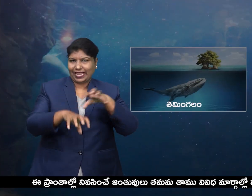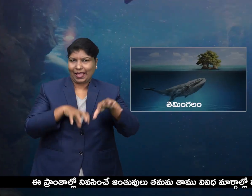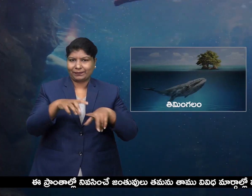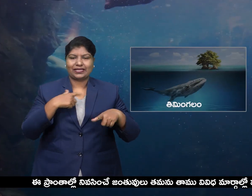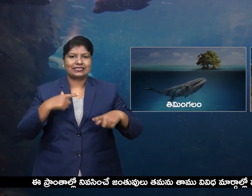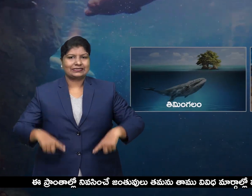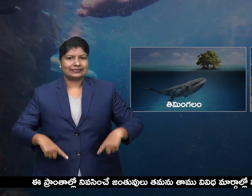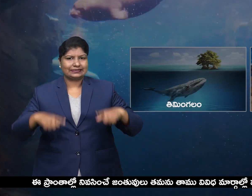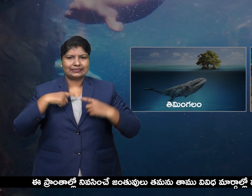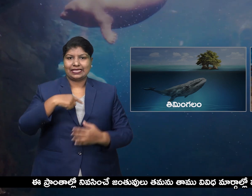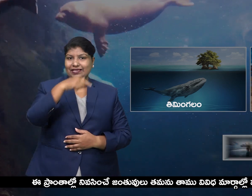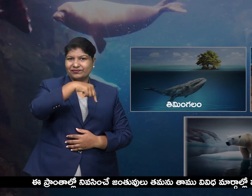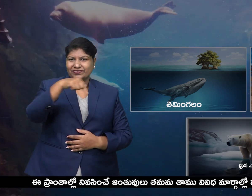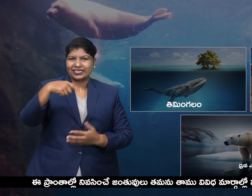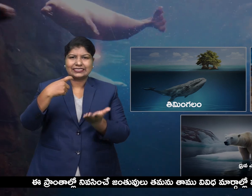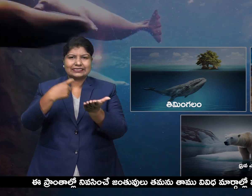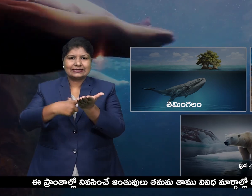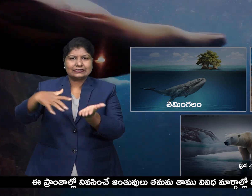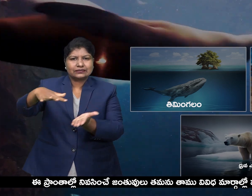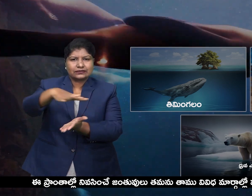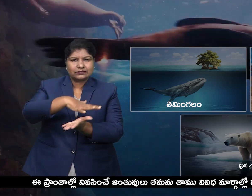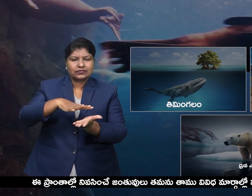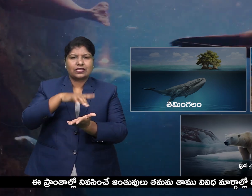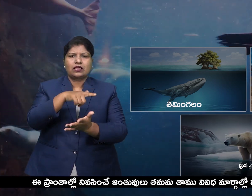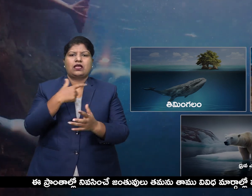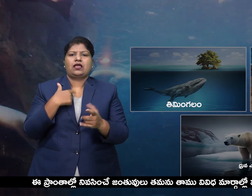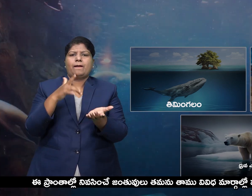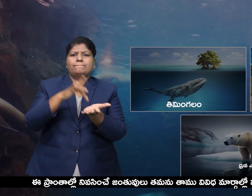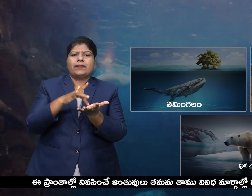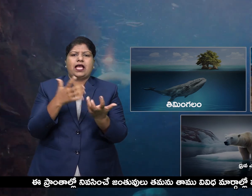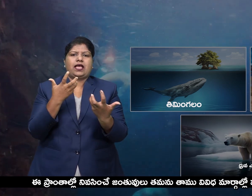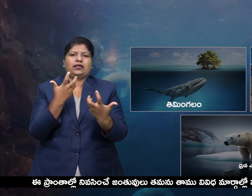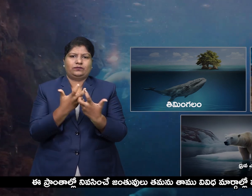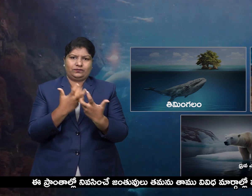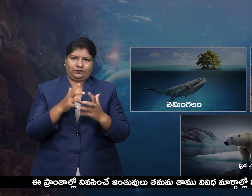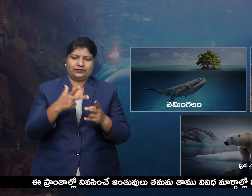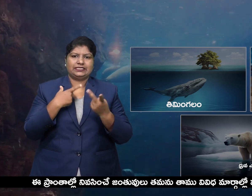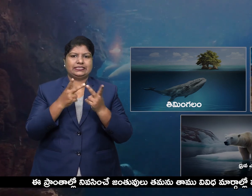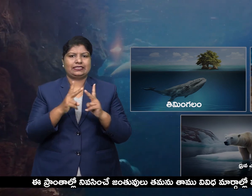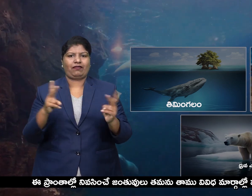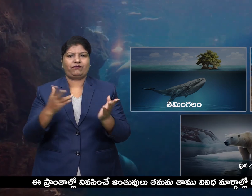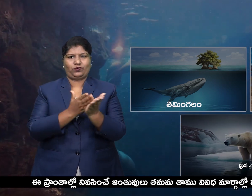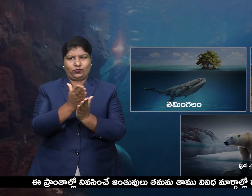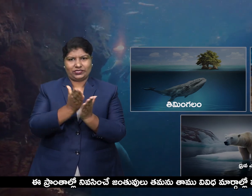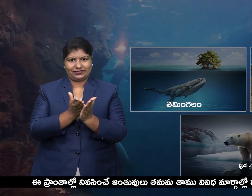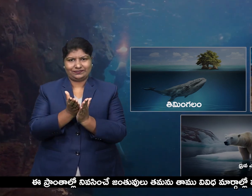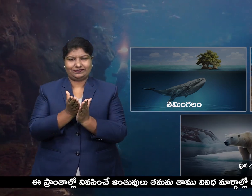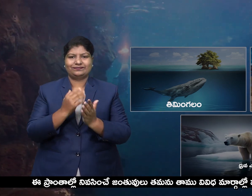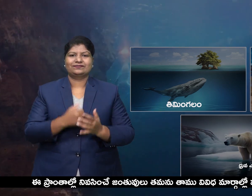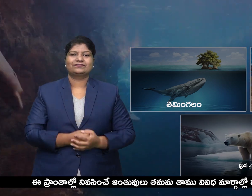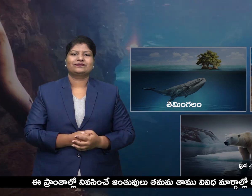ఈ ప్రాంతాల్లో నివసించే జంతువులు తమను తాము వివిధ మార్గాల్లో మార్చుకుంటాయి.